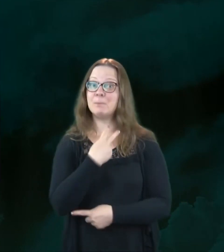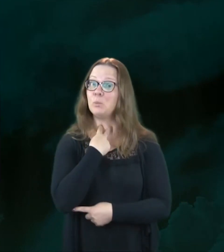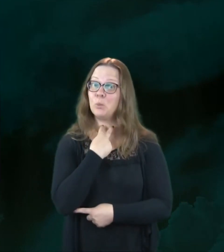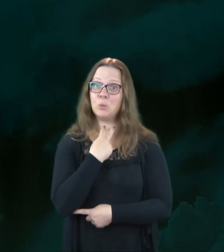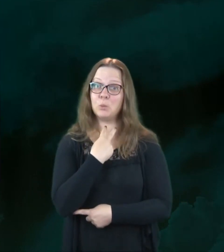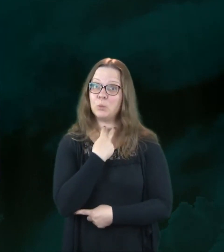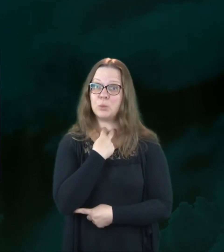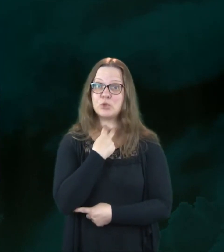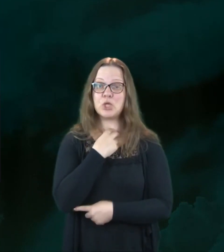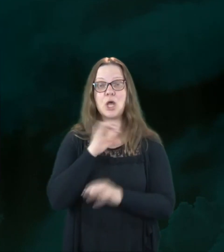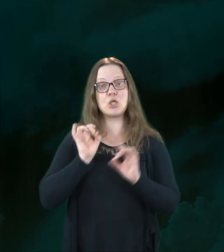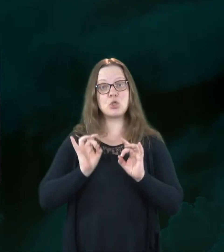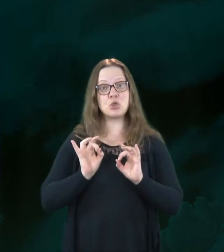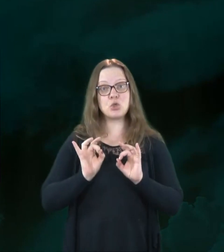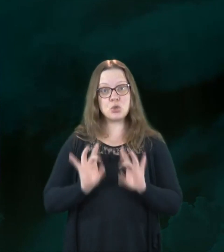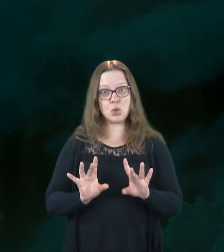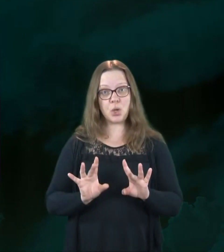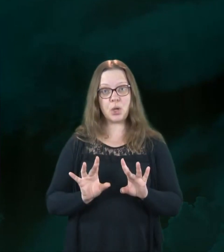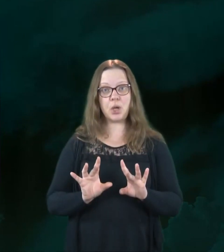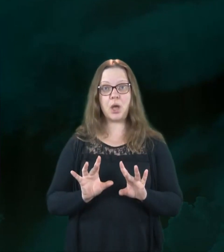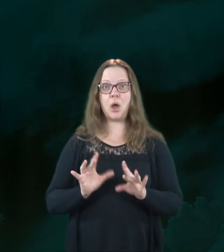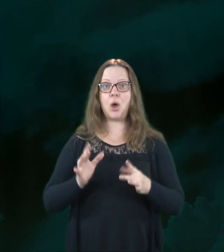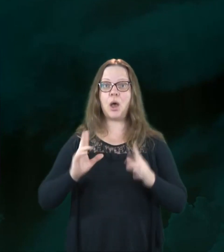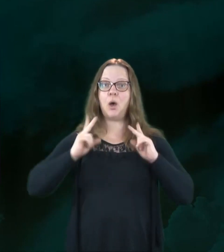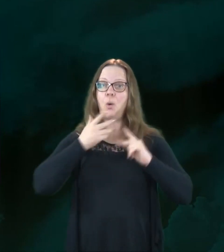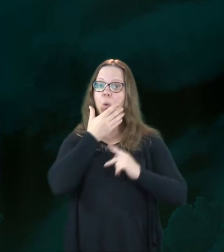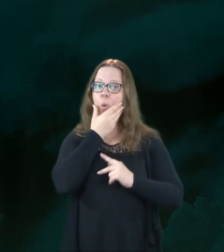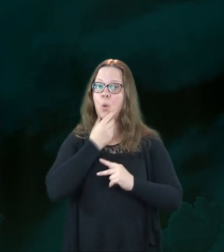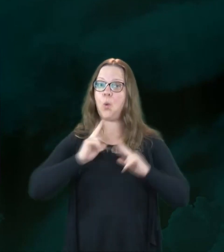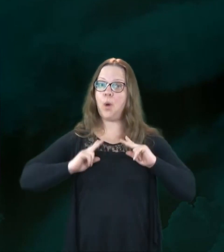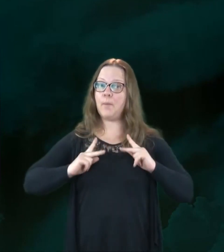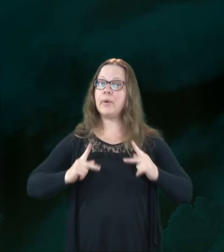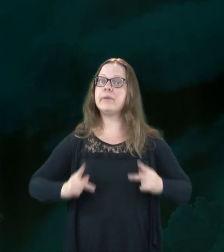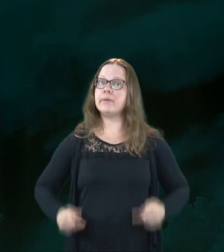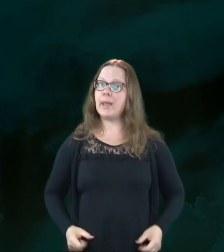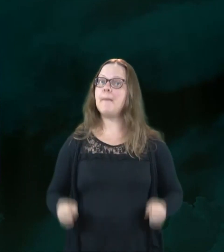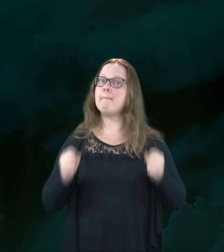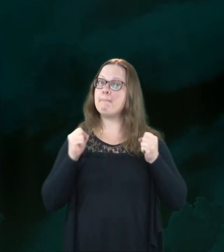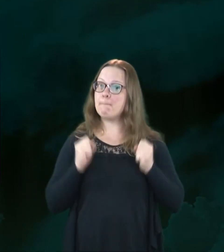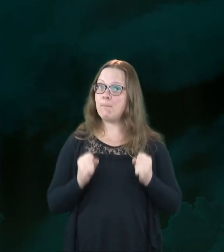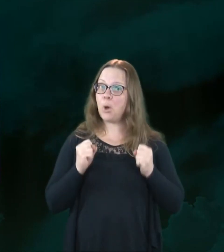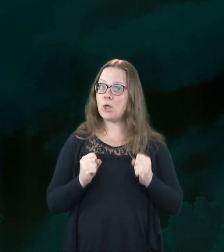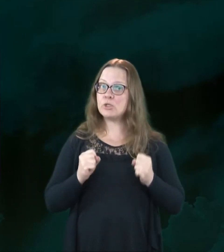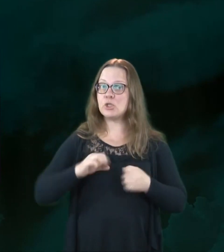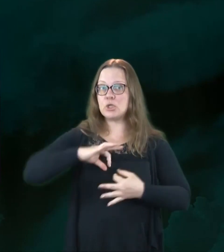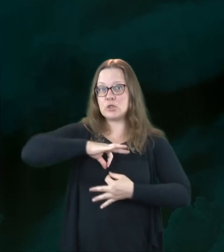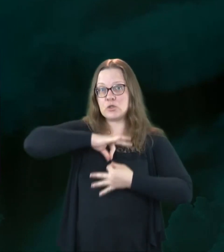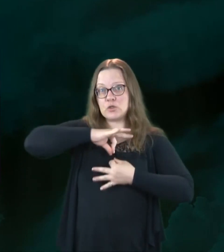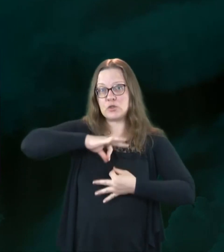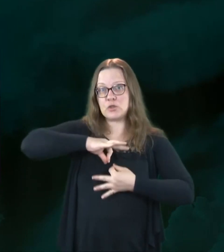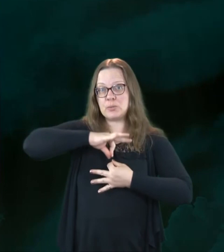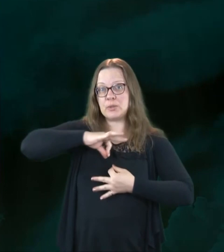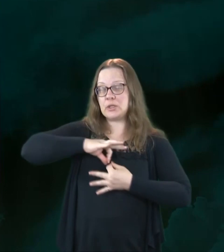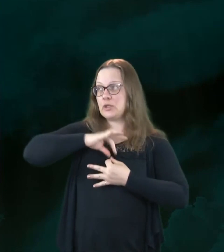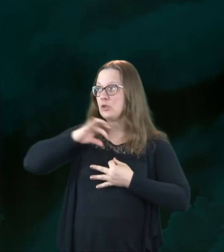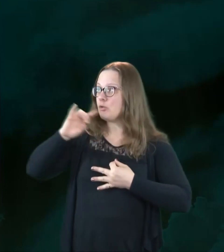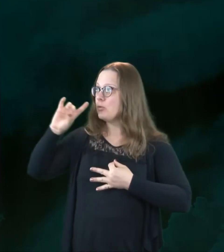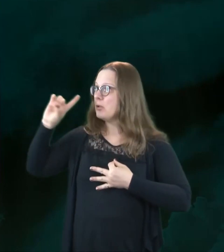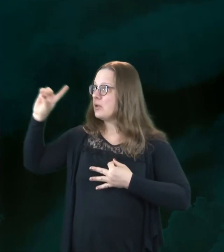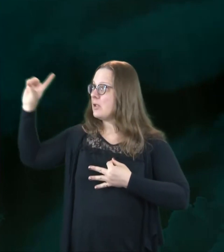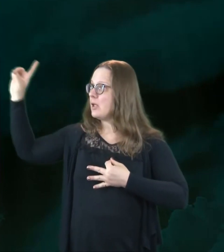mas nós homens, nós temos essa possibilidade. Nosso espírito foi feito para conectar-se com Deus,